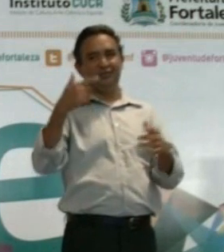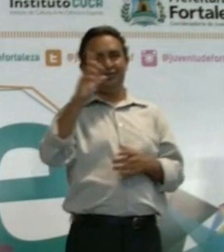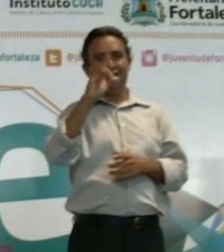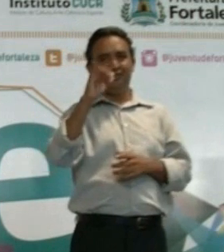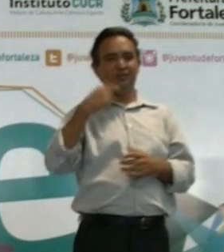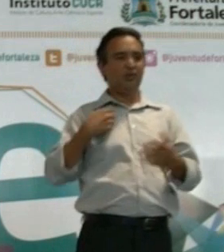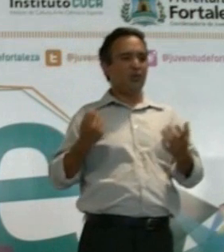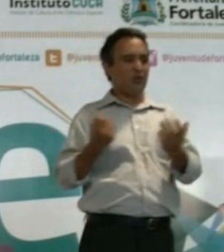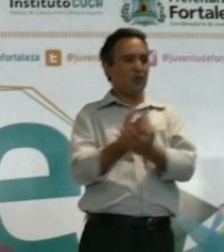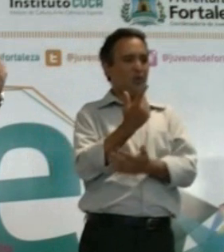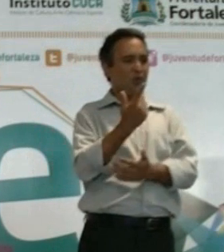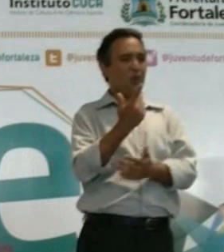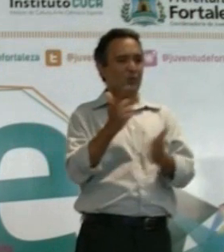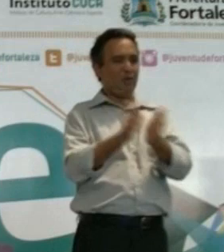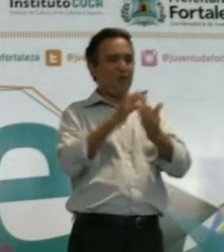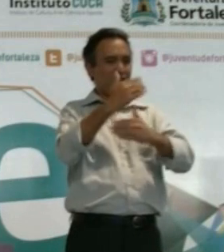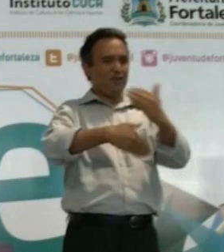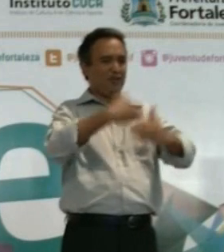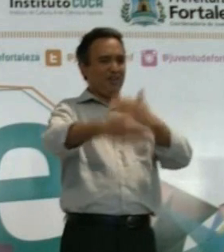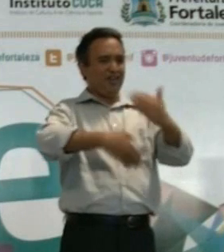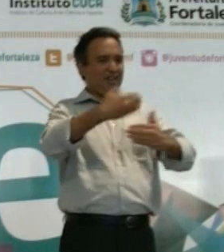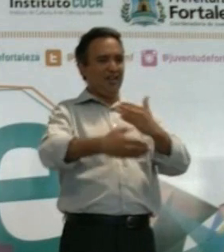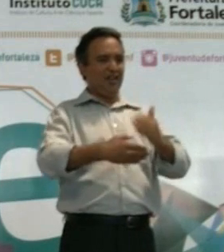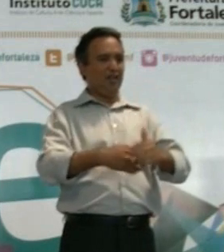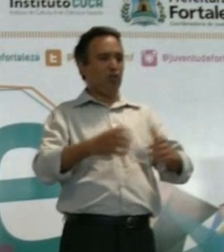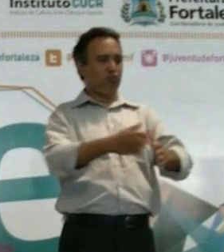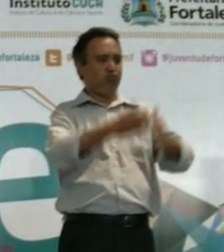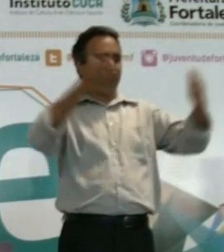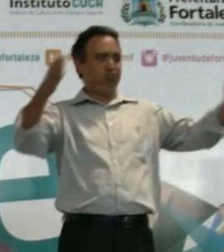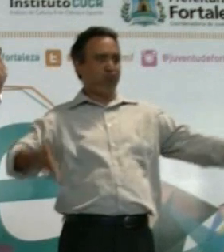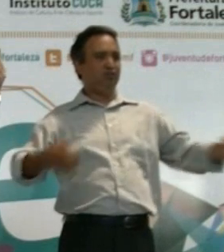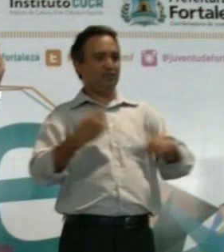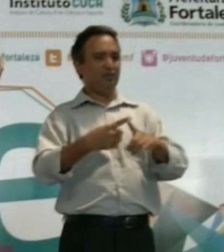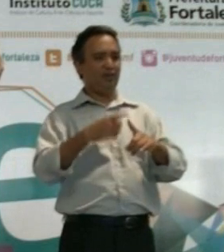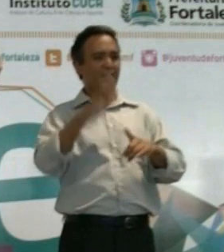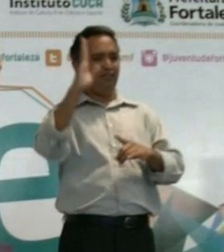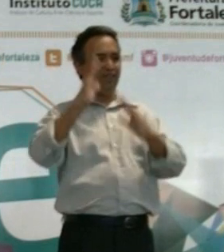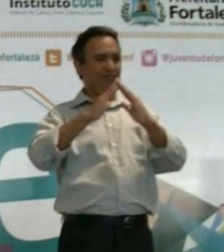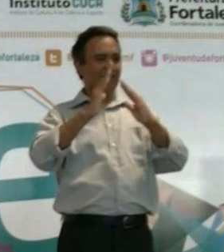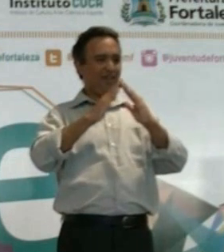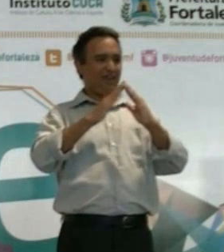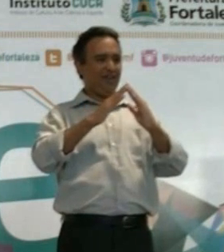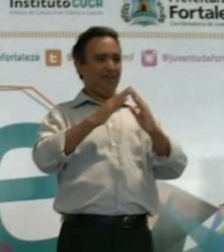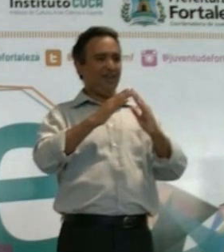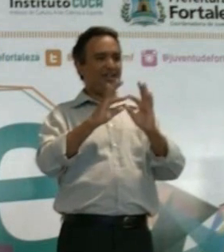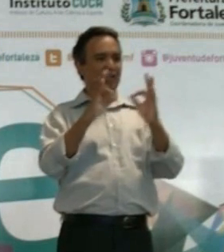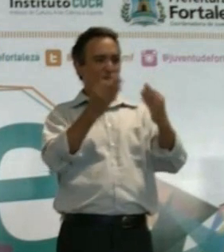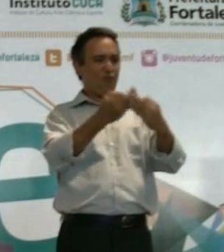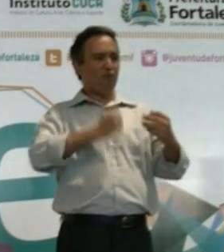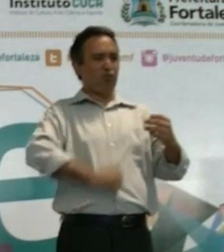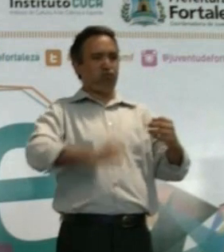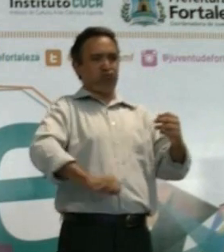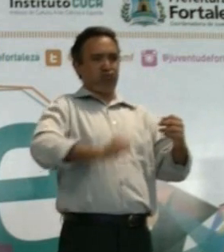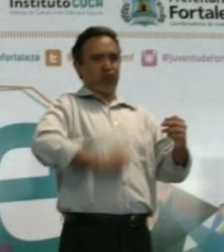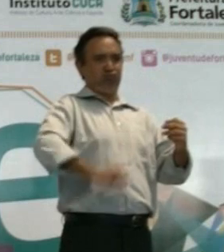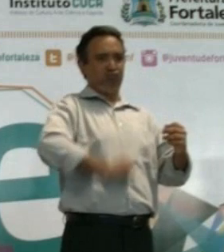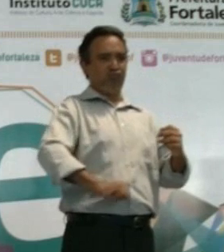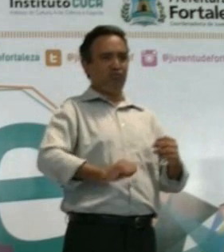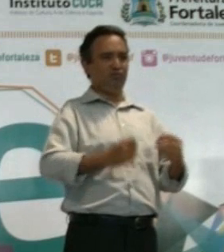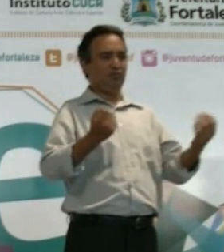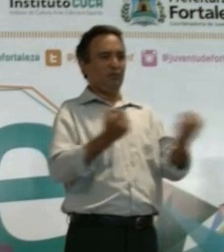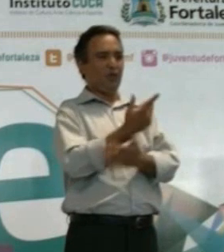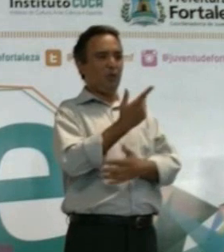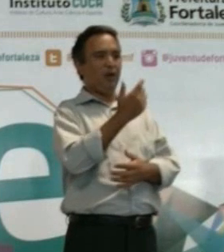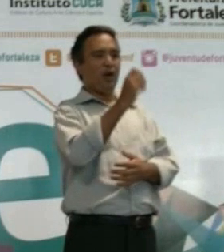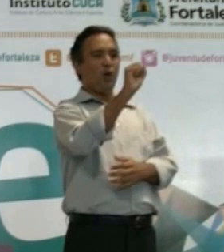pessoal lá de casa faz muito cocô, né? Então tem que comprar muito papel higiênico, né? Aí eu comprei aquele rolo de oito papel higiênico, né? Oito rolos de papel